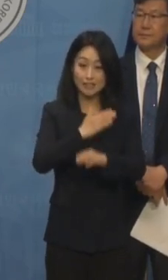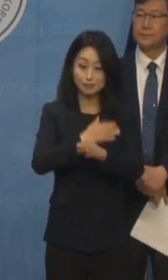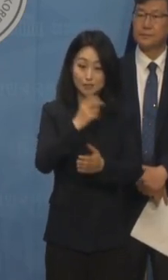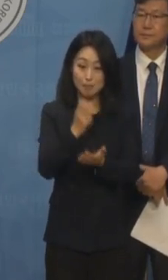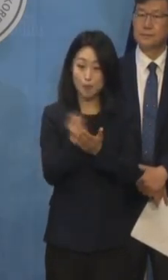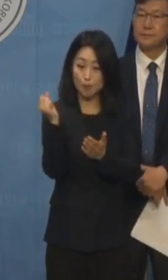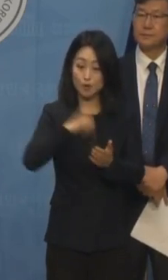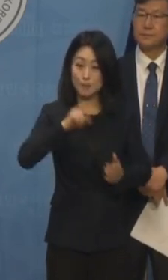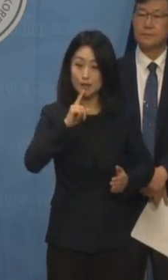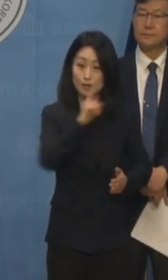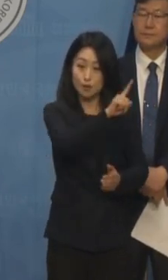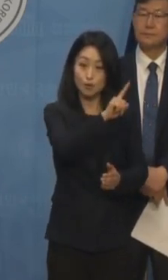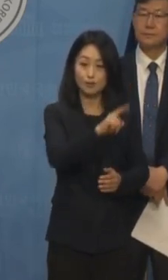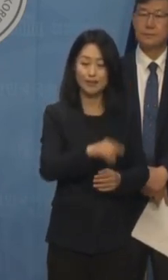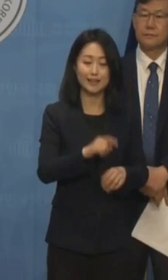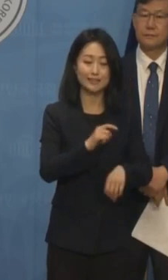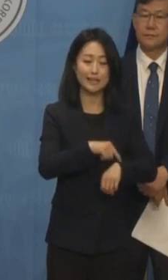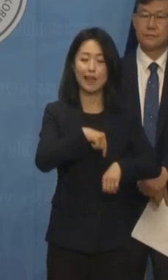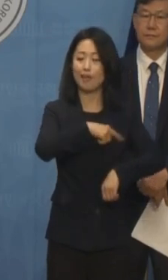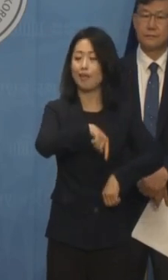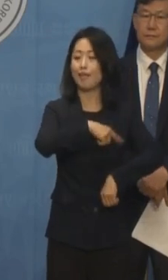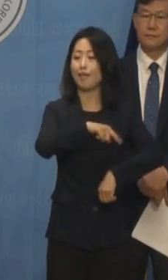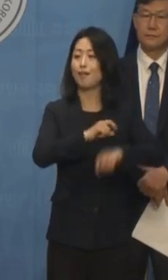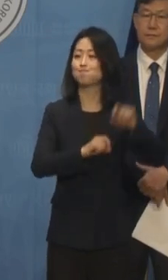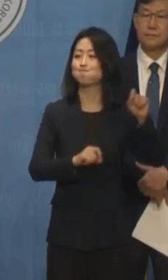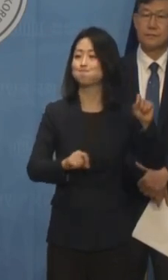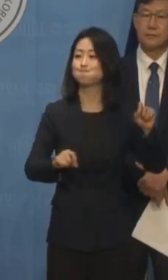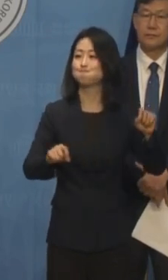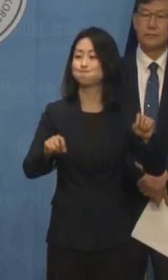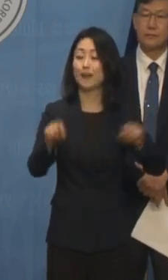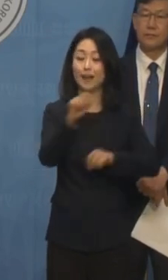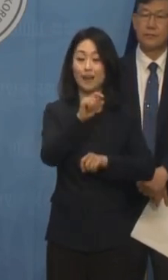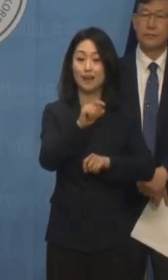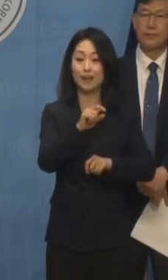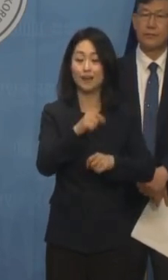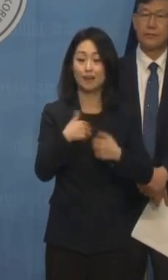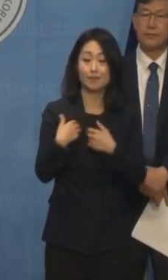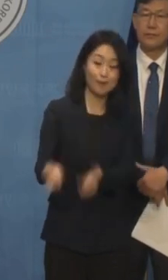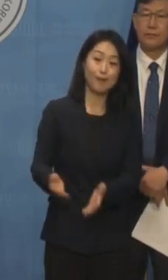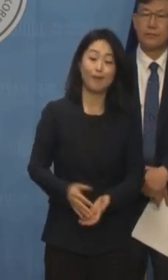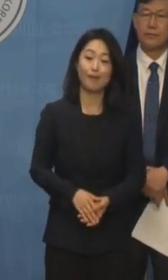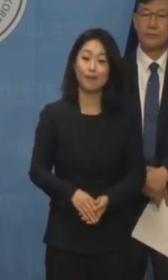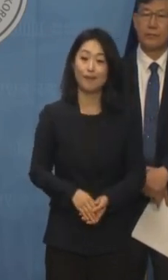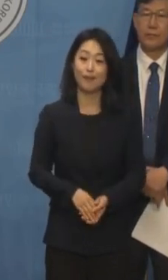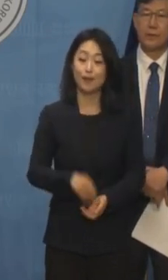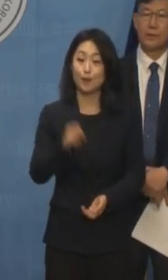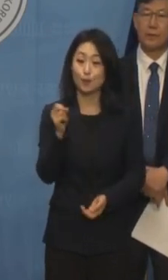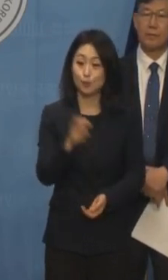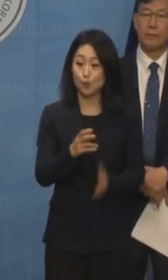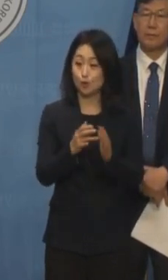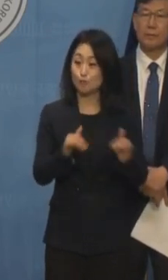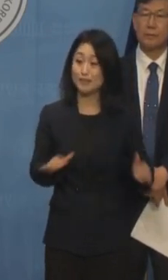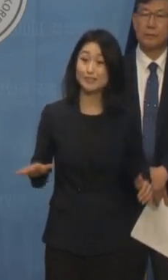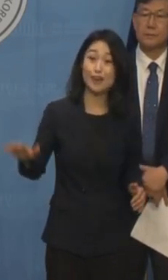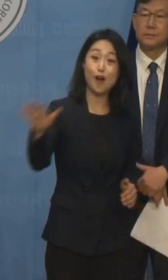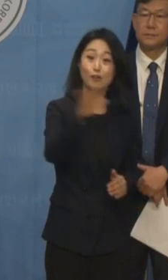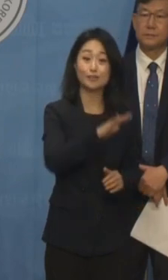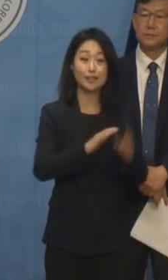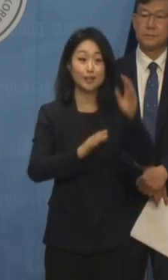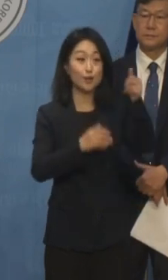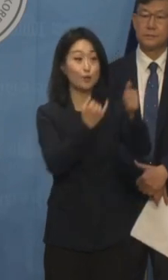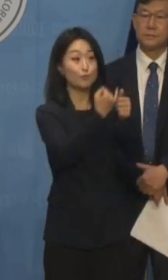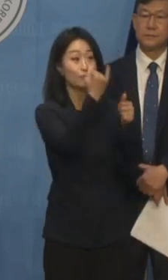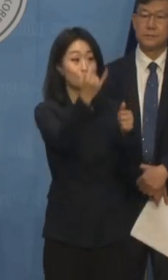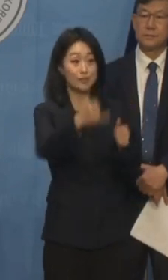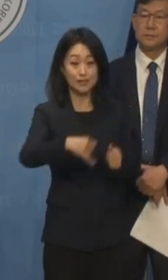끌면서 결국은 솜방망이 결정을 남발해 오더니 급기야는 온 국민들이 대통령